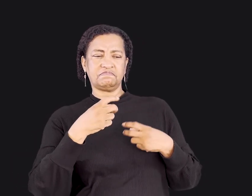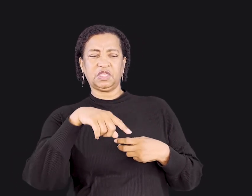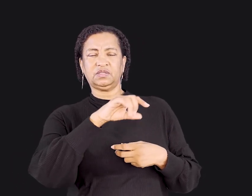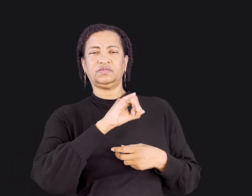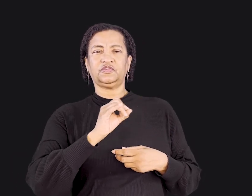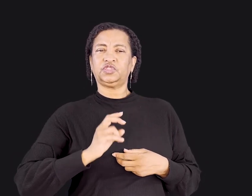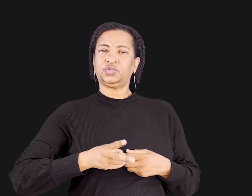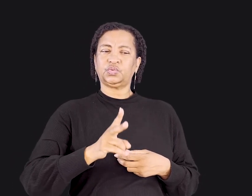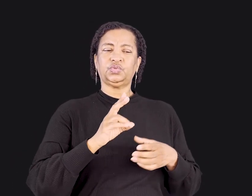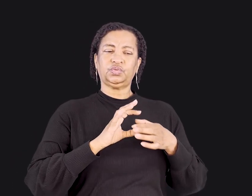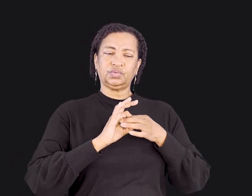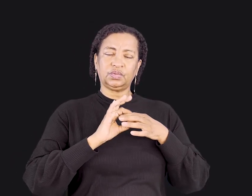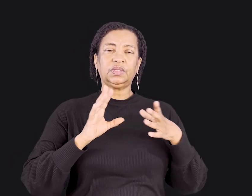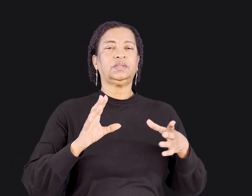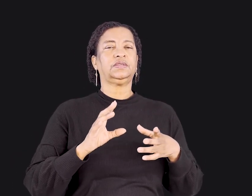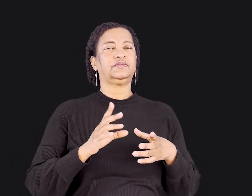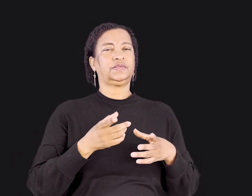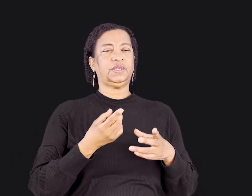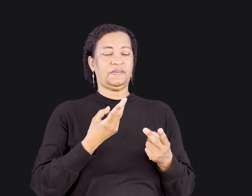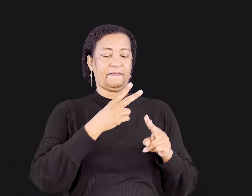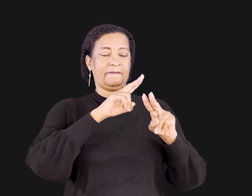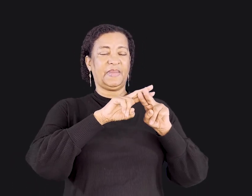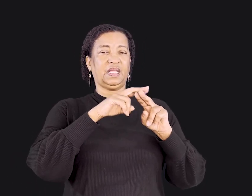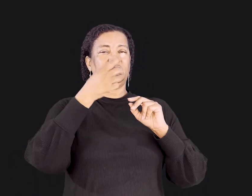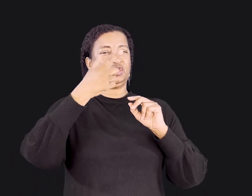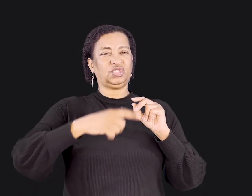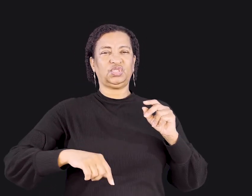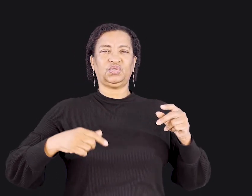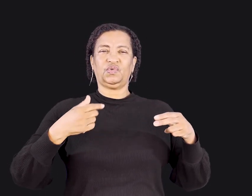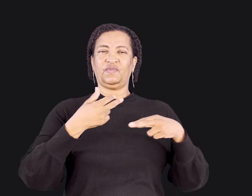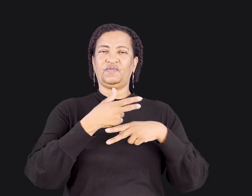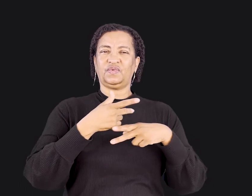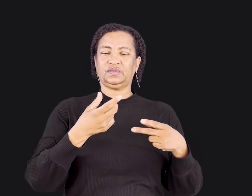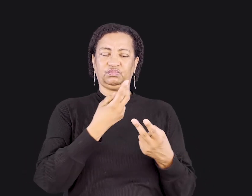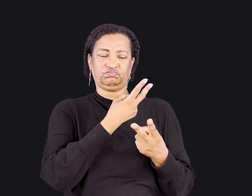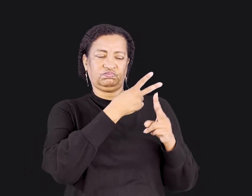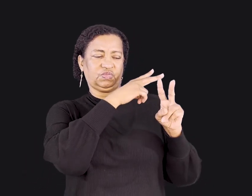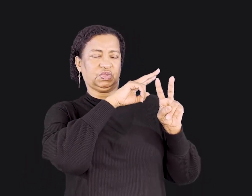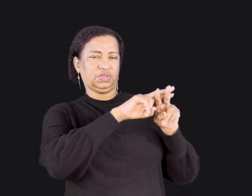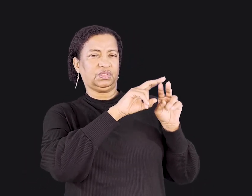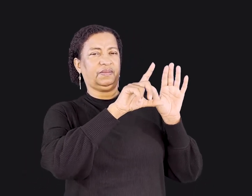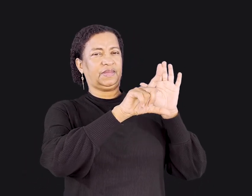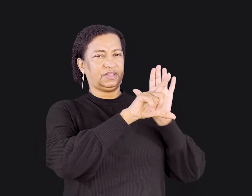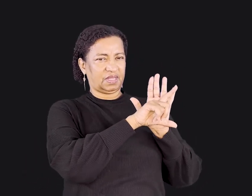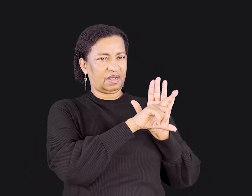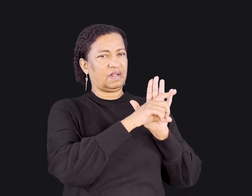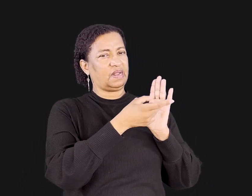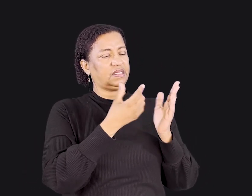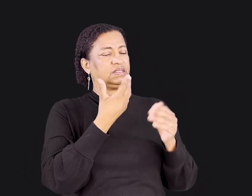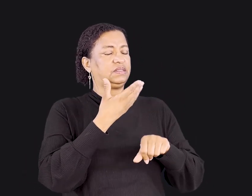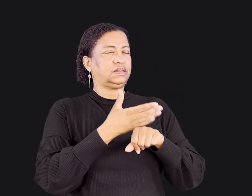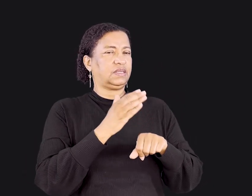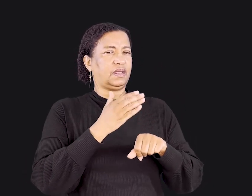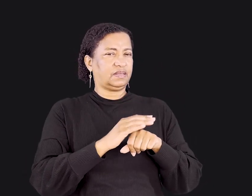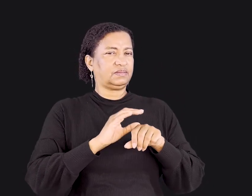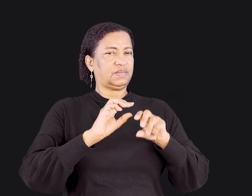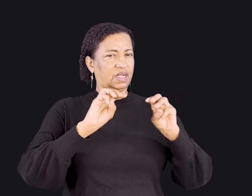vocês continuarão livres e não se prendam novamente às correntes de escravidão das leis e cerimônias judaicas. Cristo